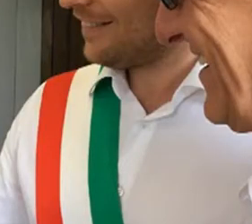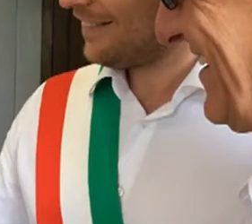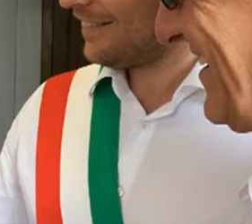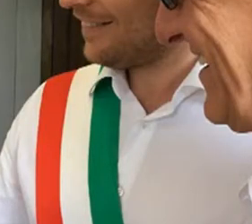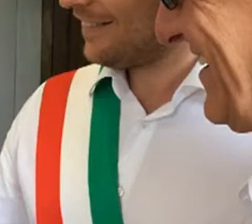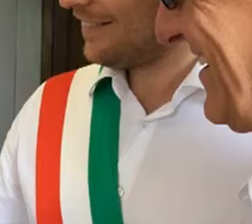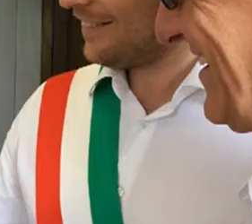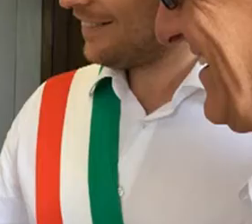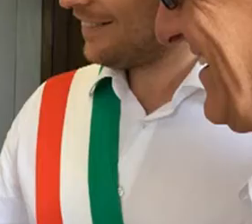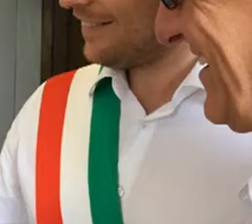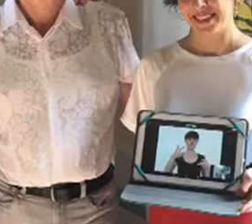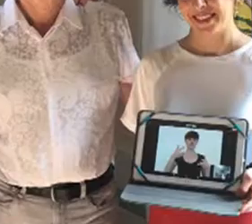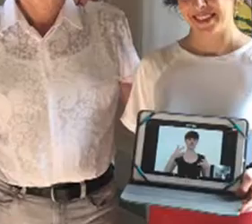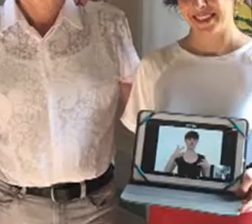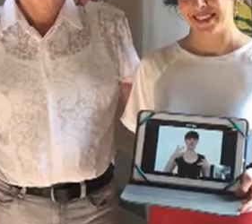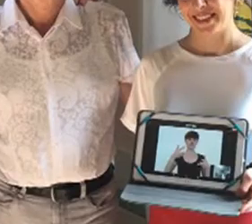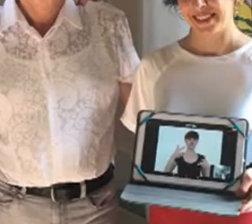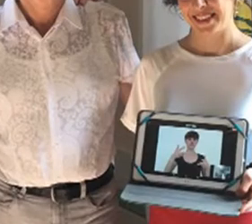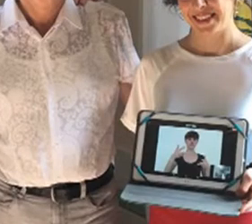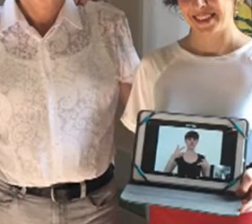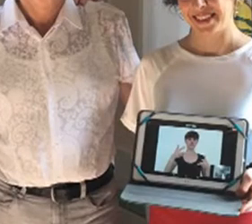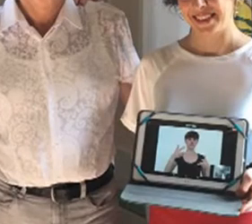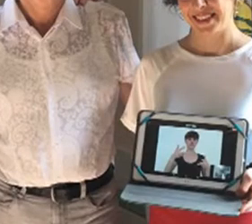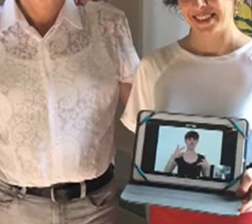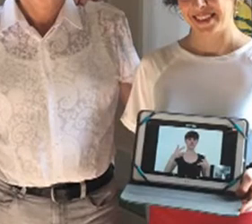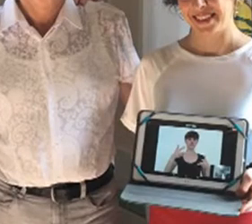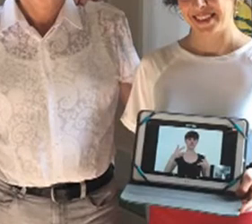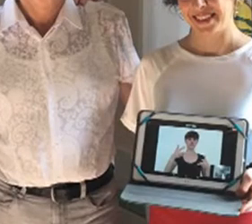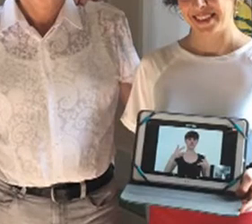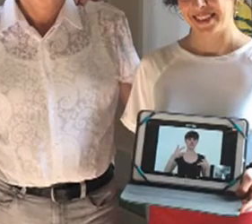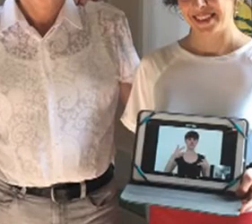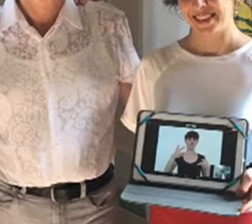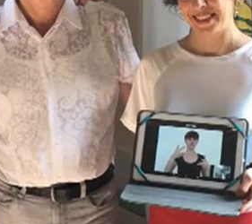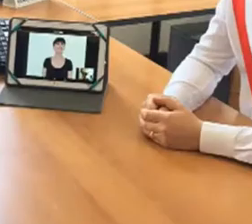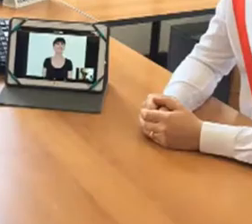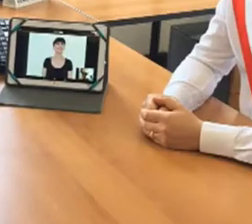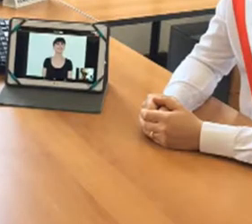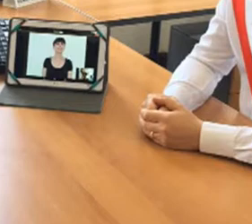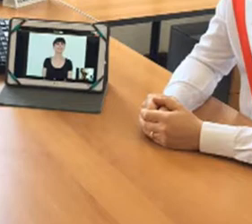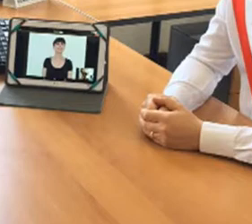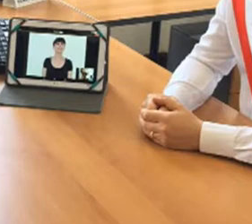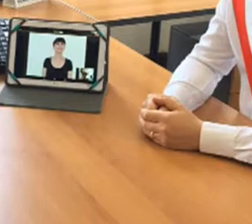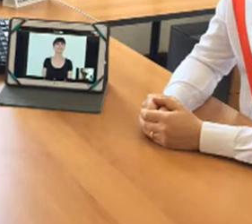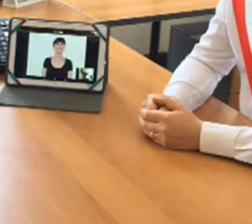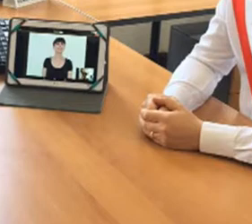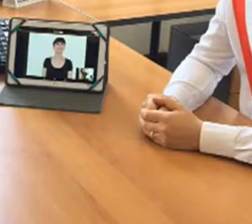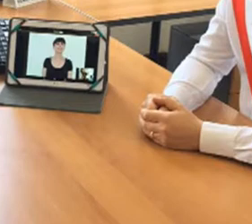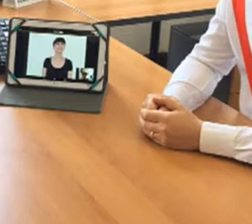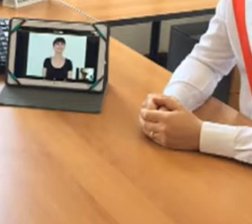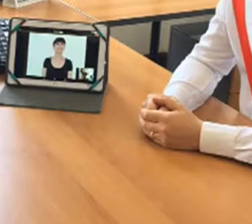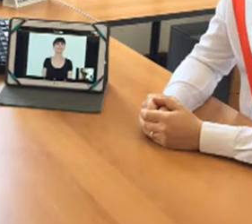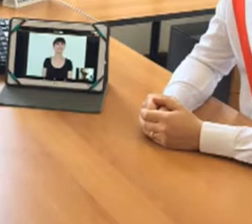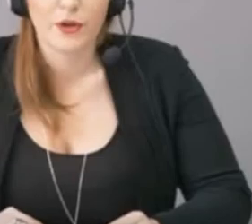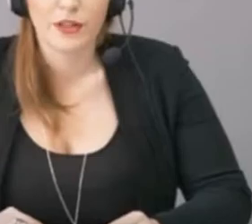la possibilità di interloquire con i cittadini sordi e con cittadini di lingua straniera con un interprete in linea in meno di 3 minuti